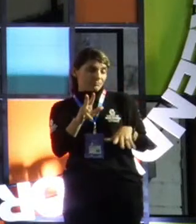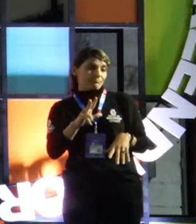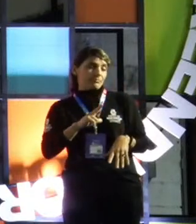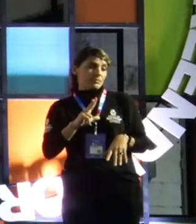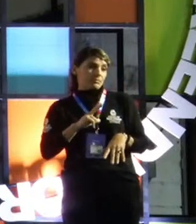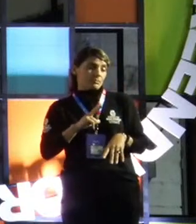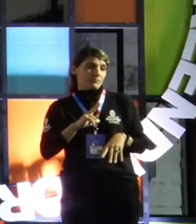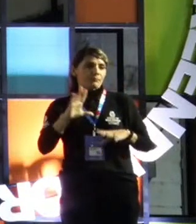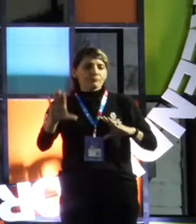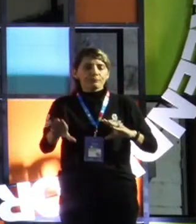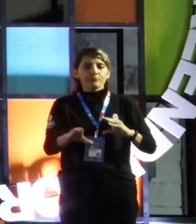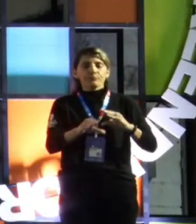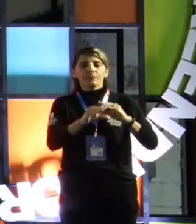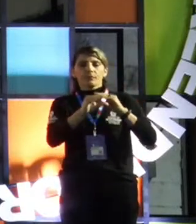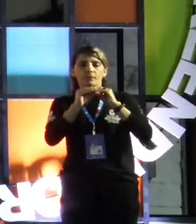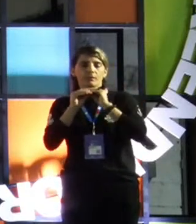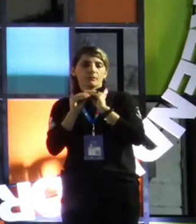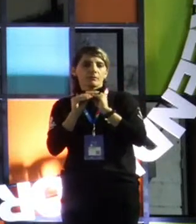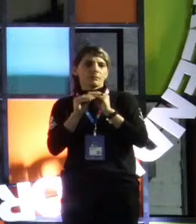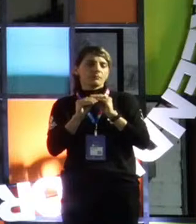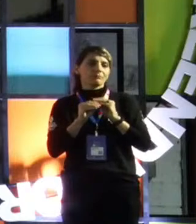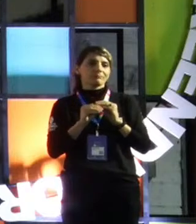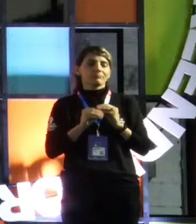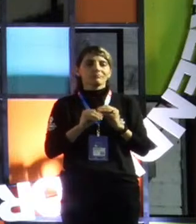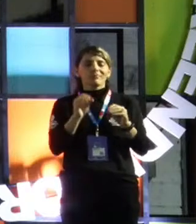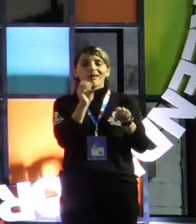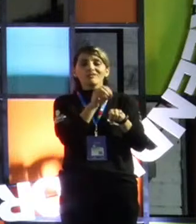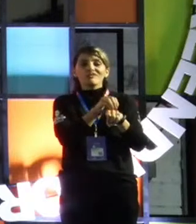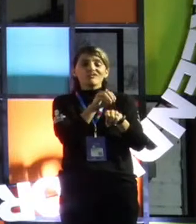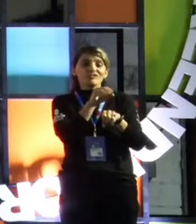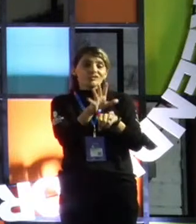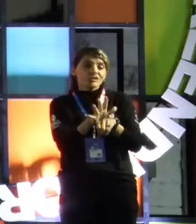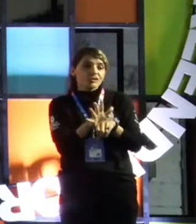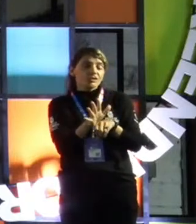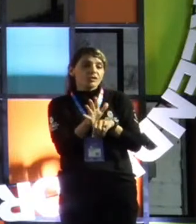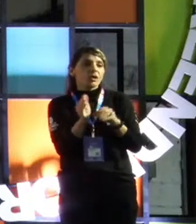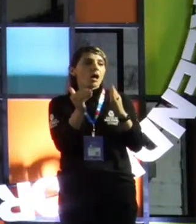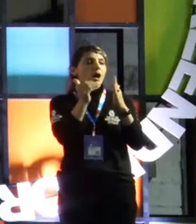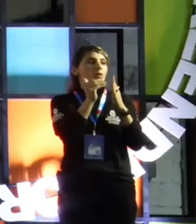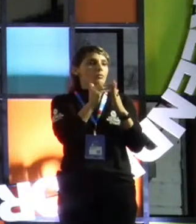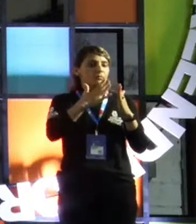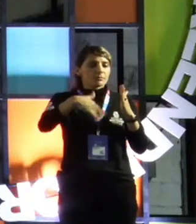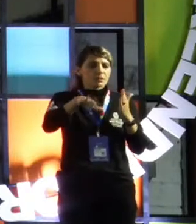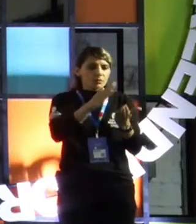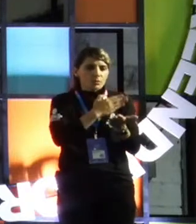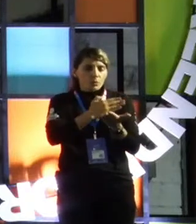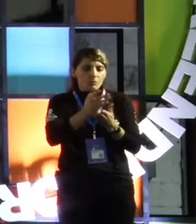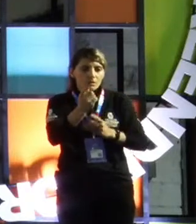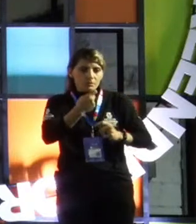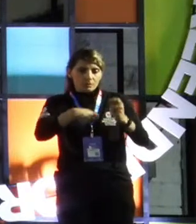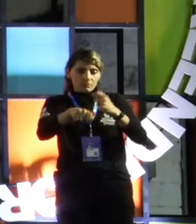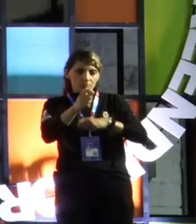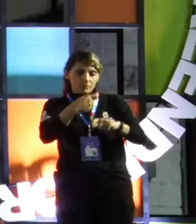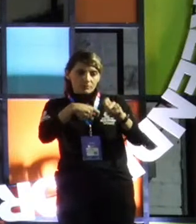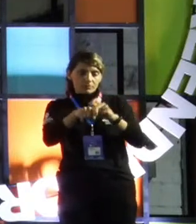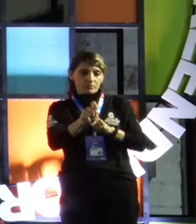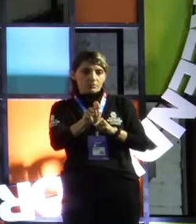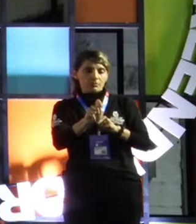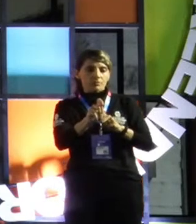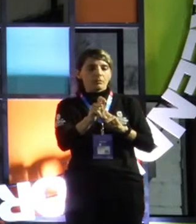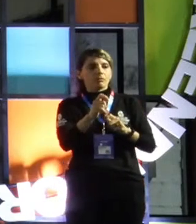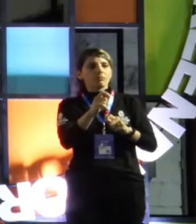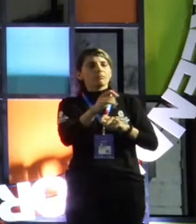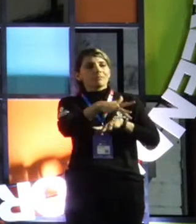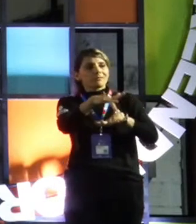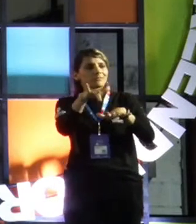Então, num contexto geral, para a gente fechar, são essas as minhas dicas para você começar a monetizar na internet. E eu falei